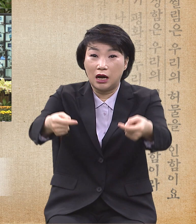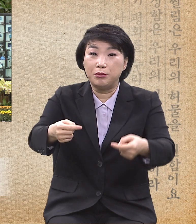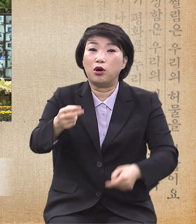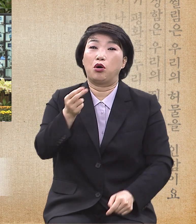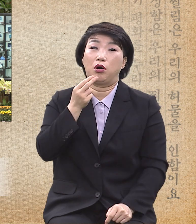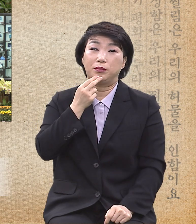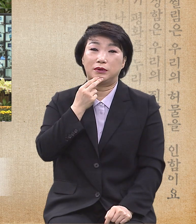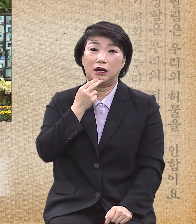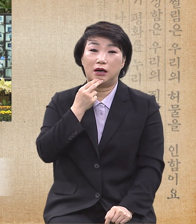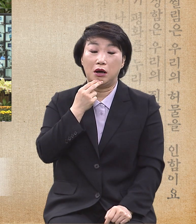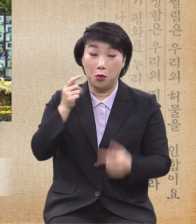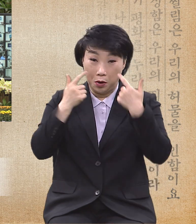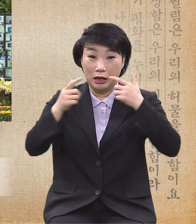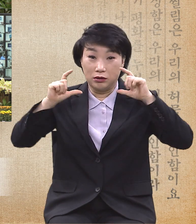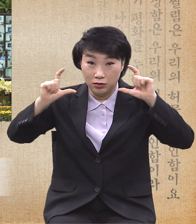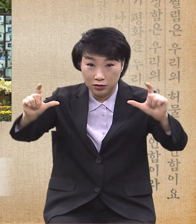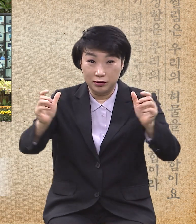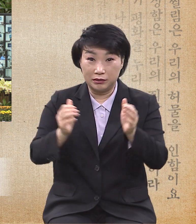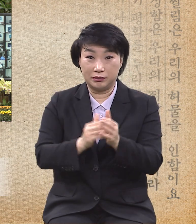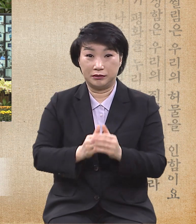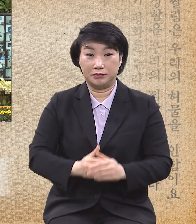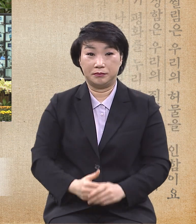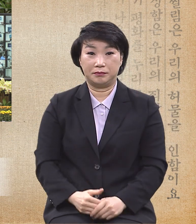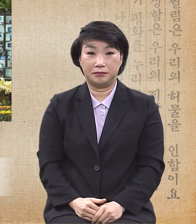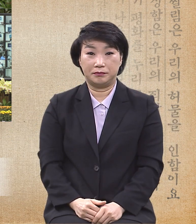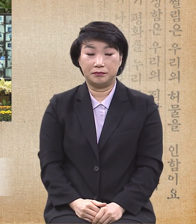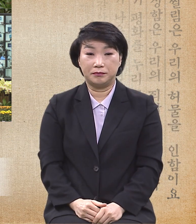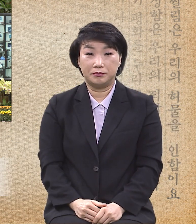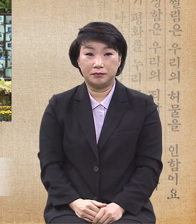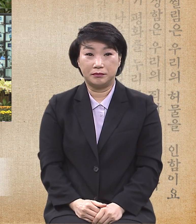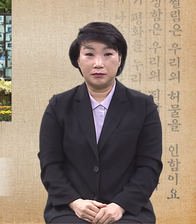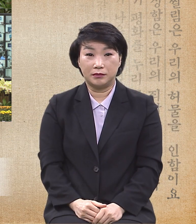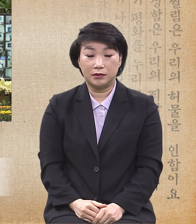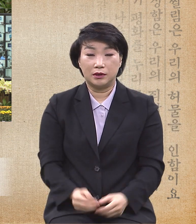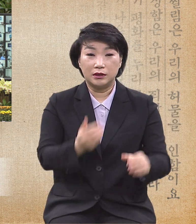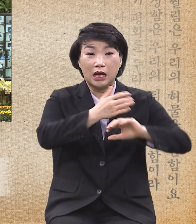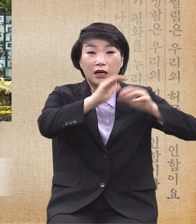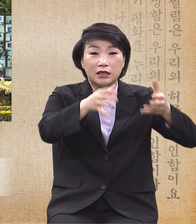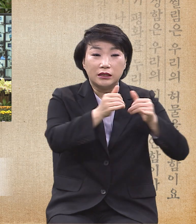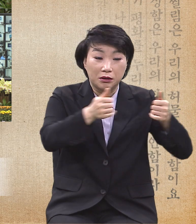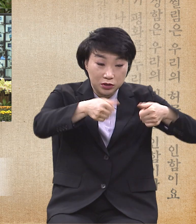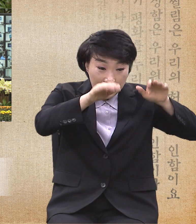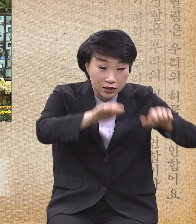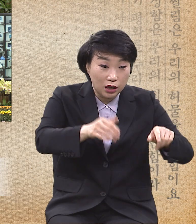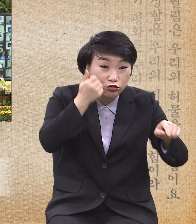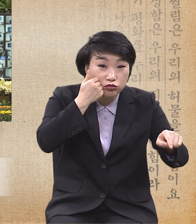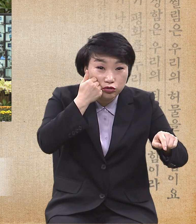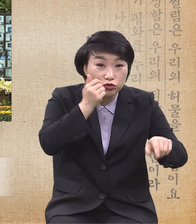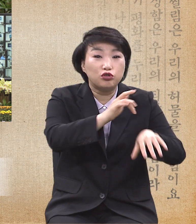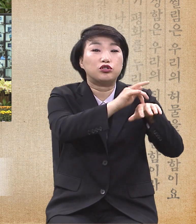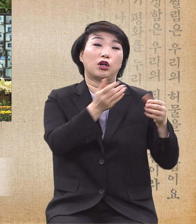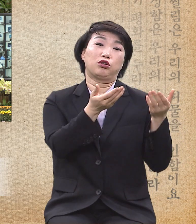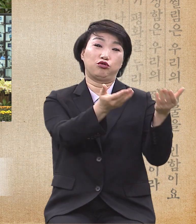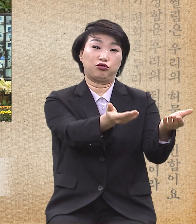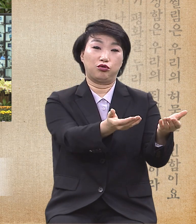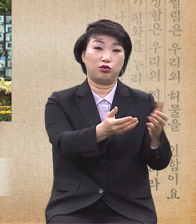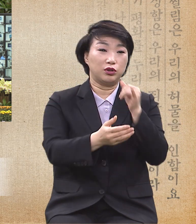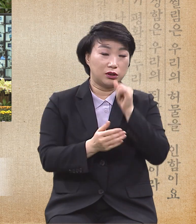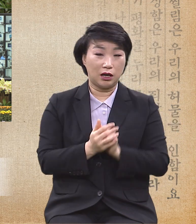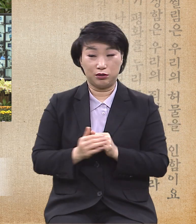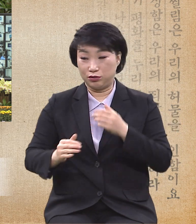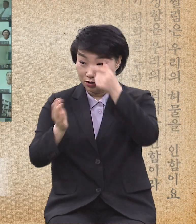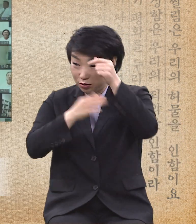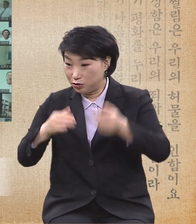못하리라 분명하게 말씀하십니다. 이방인의 제사는 귀신에게 하는 것이다.